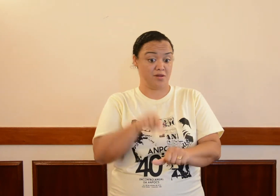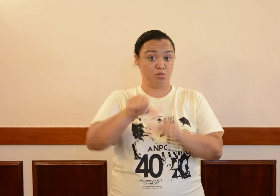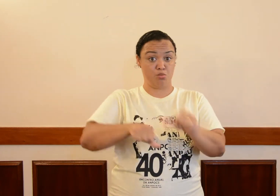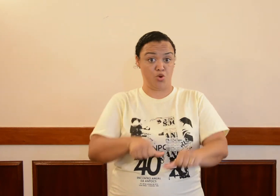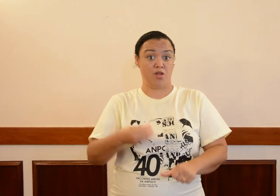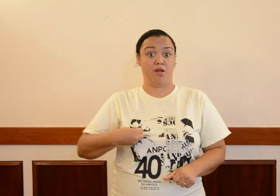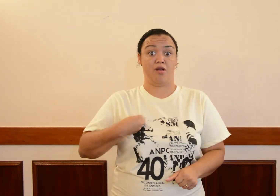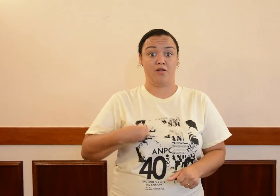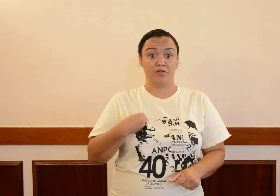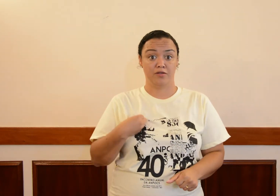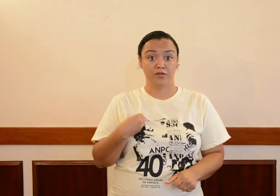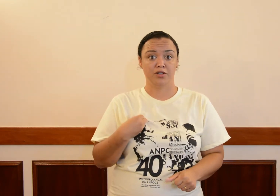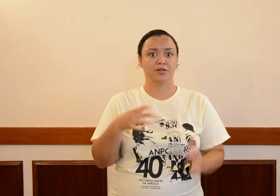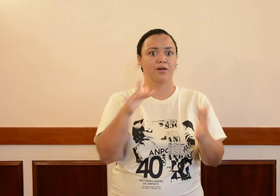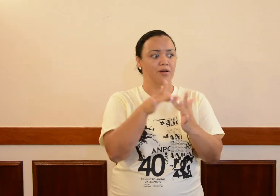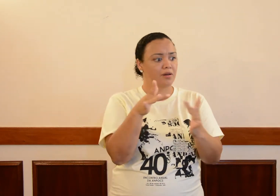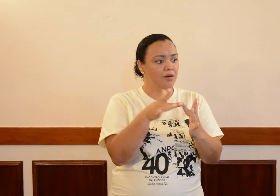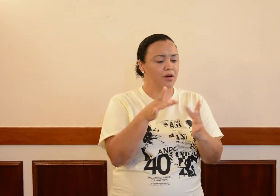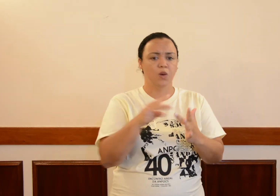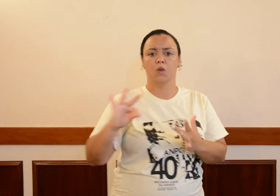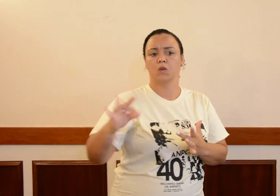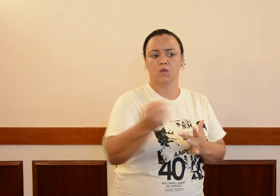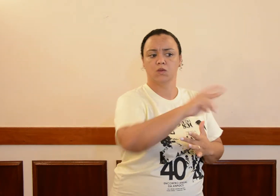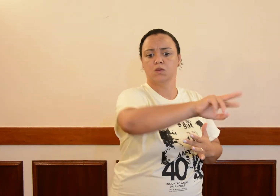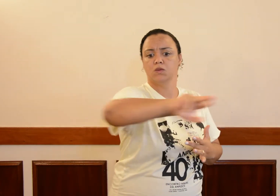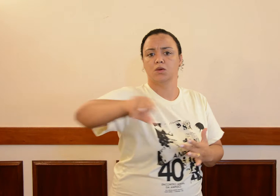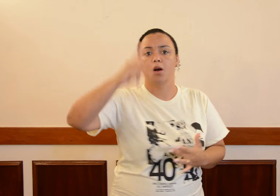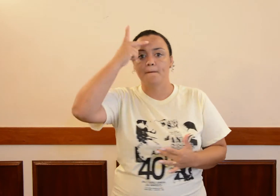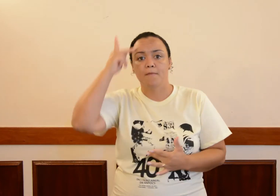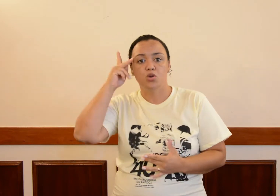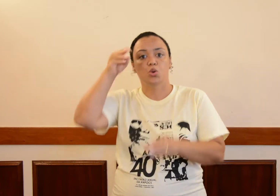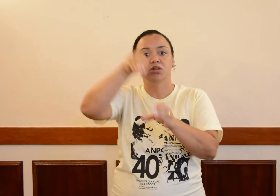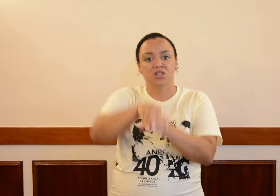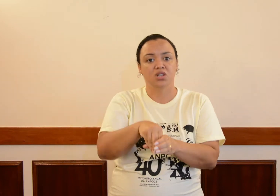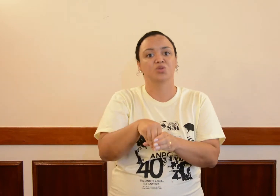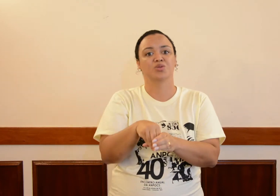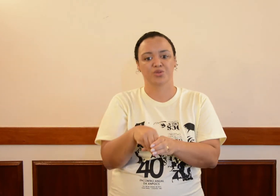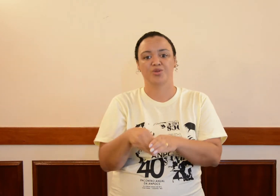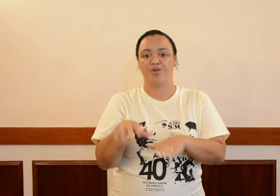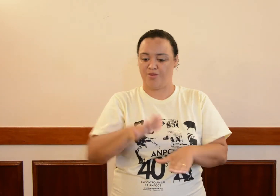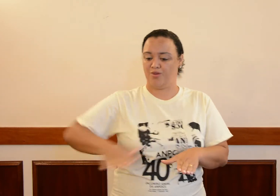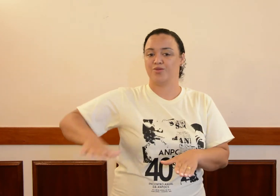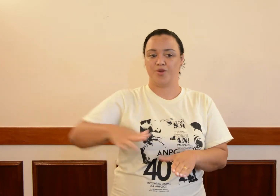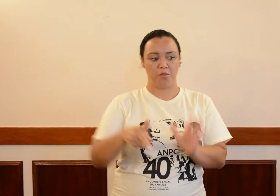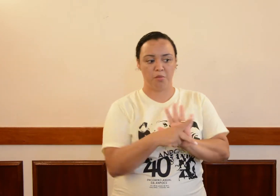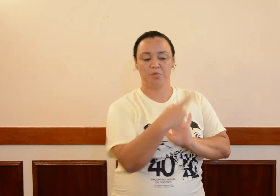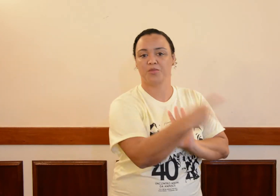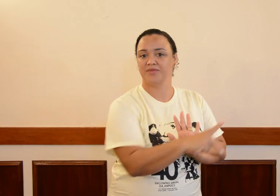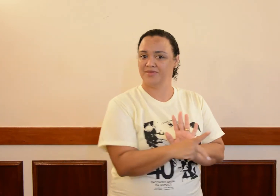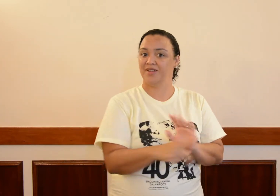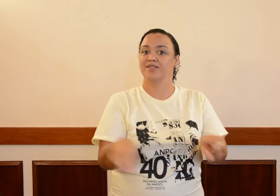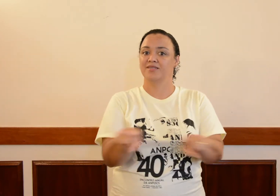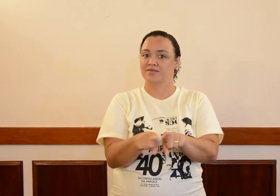interação com os diversos atores com quem se relaciona. O debate em torno da força das categorias biomédicas na